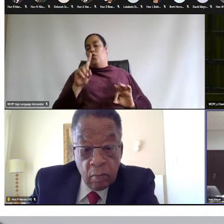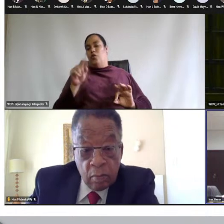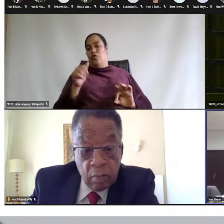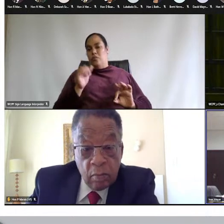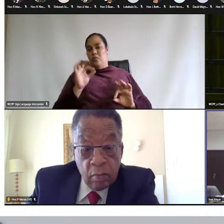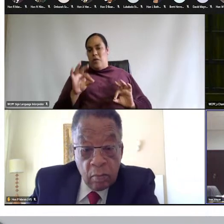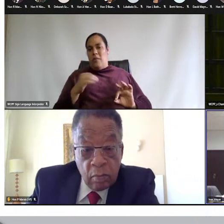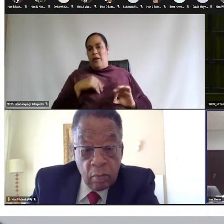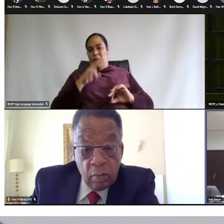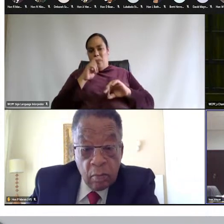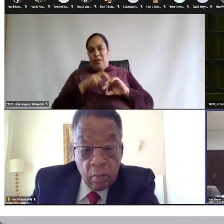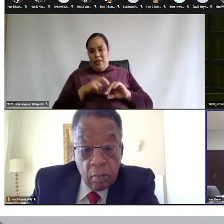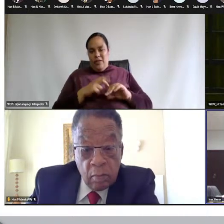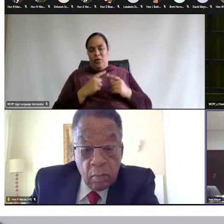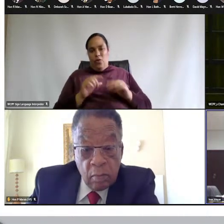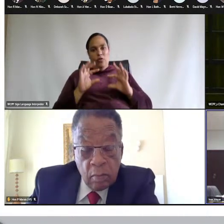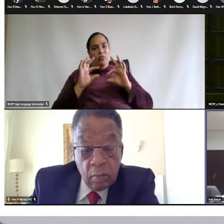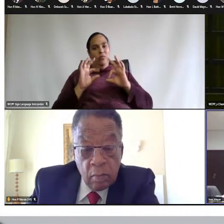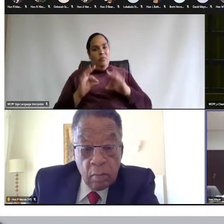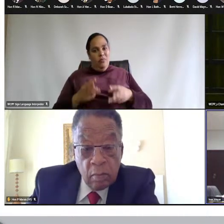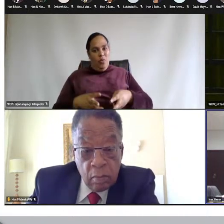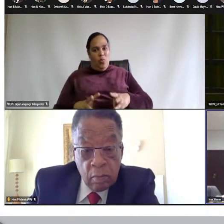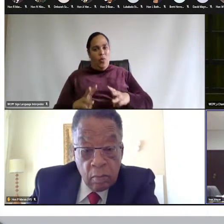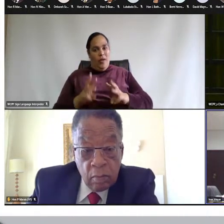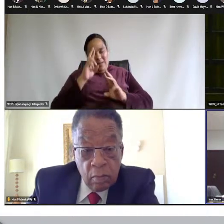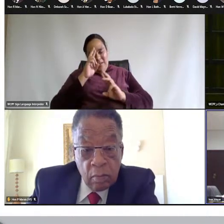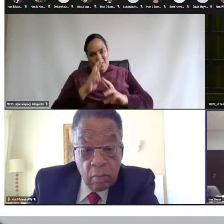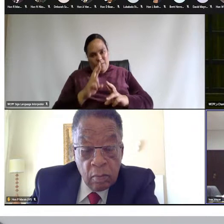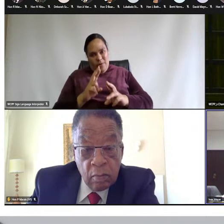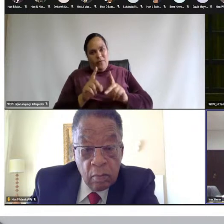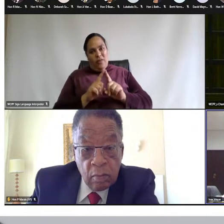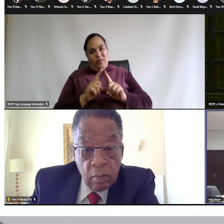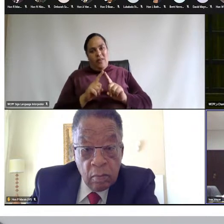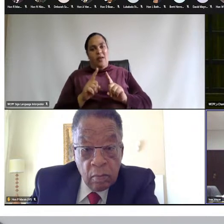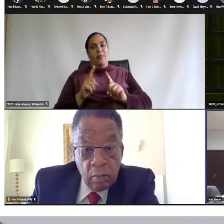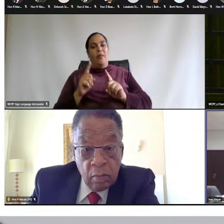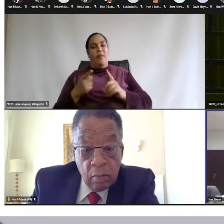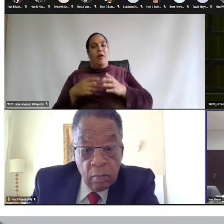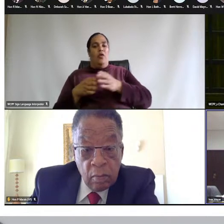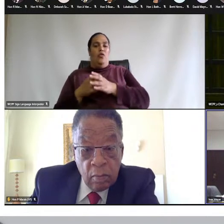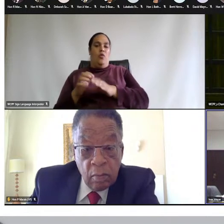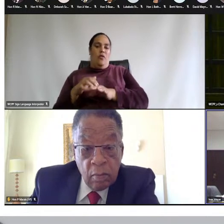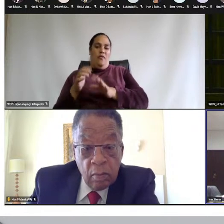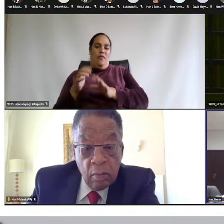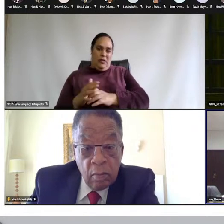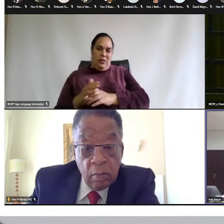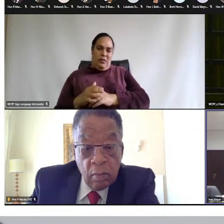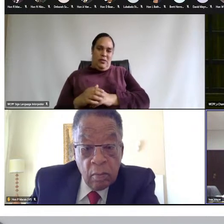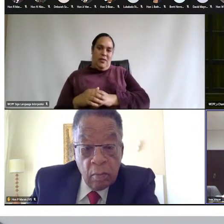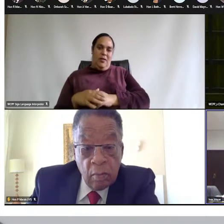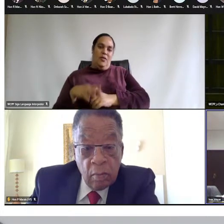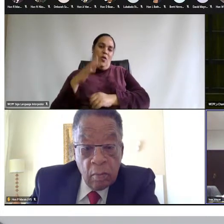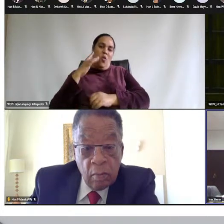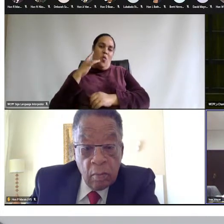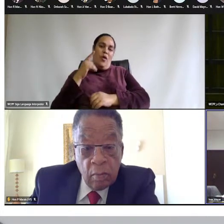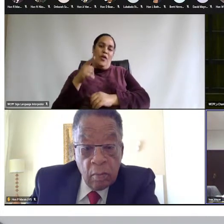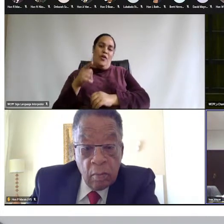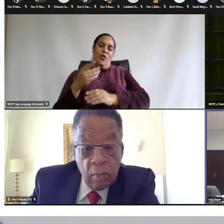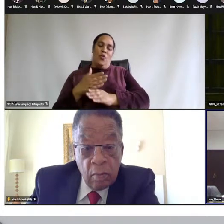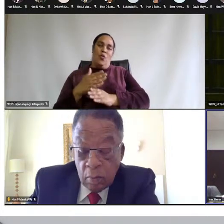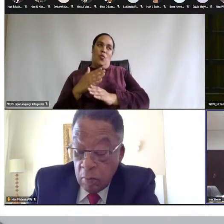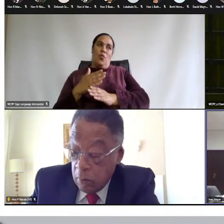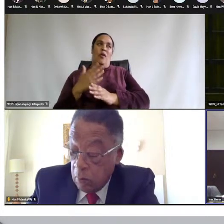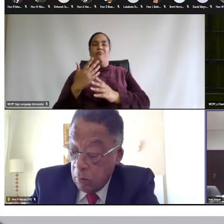altyd optree, billik en redelik, en ook teenoor klein boere. Wanneer een mens by jou koöperasie